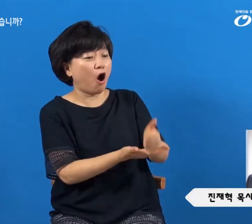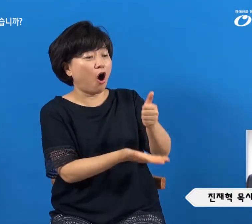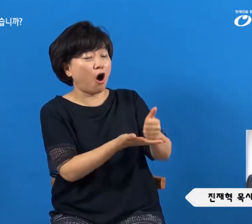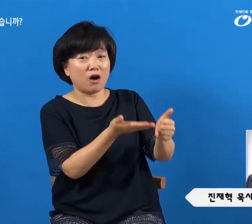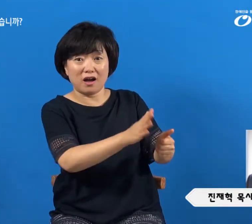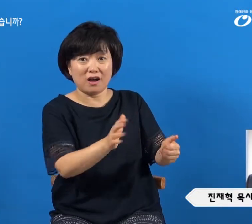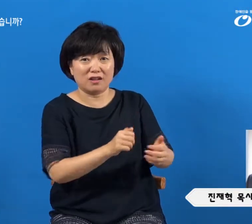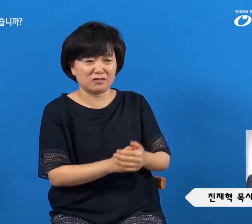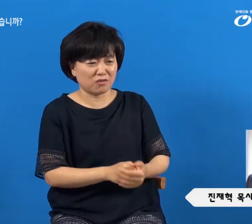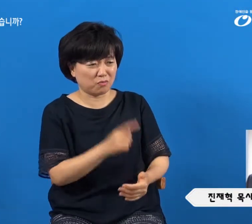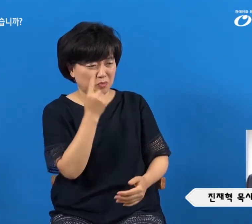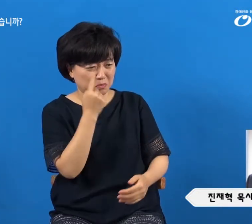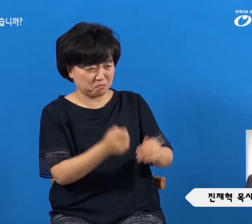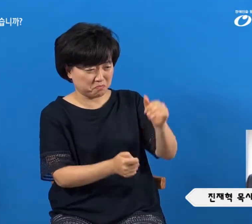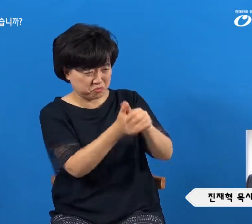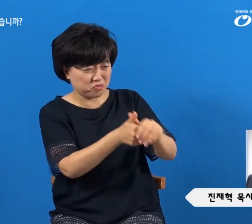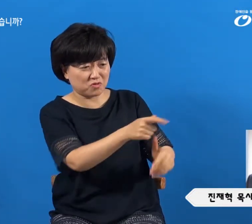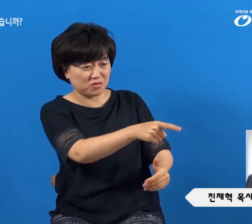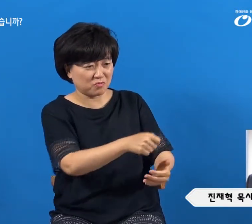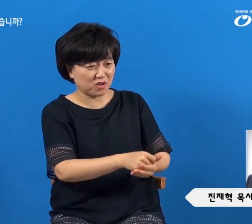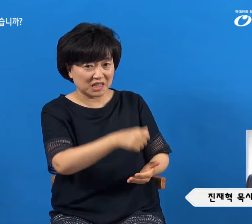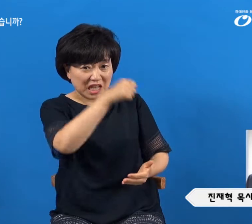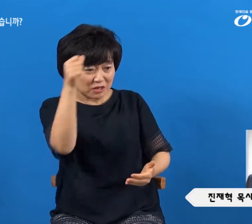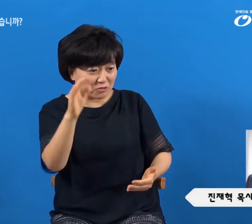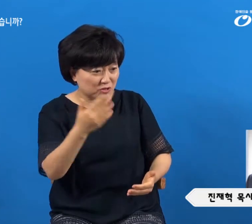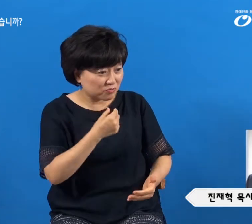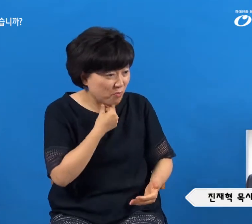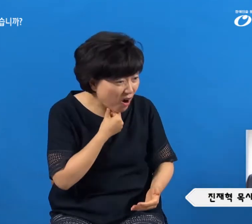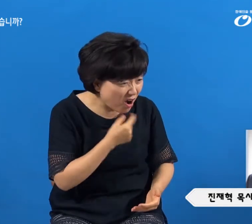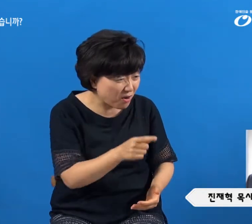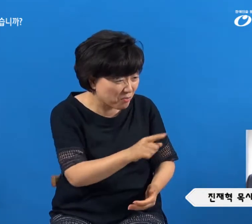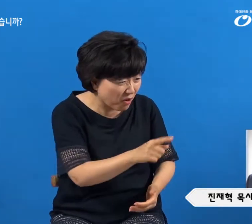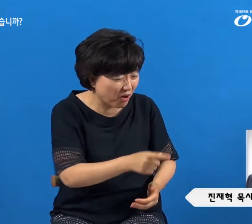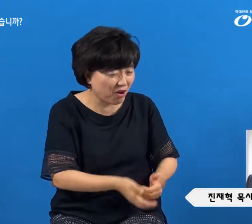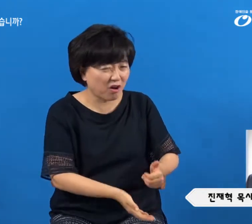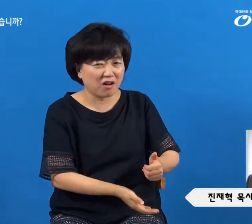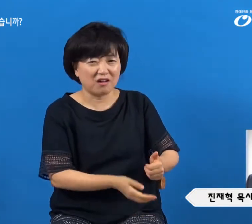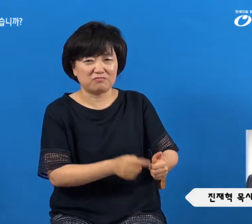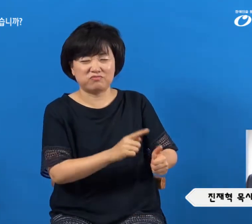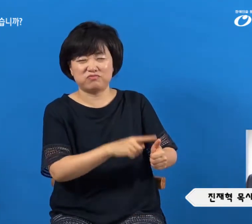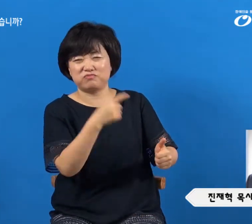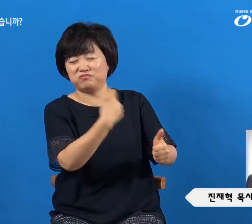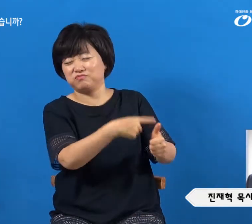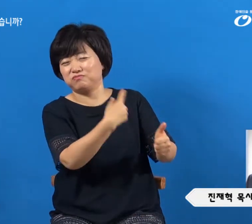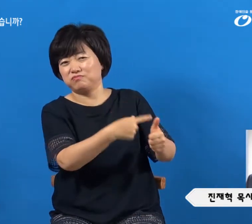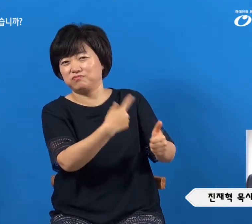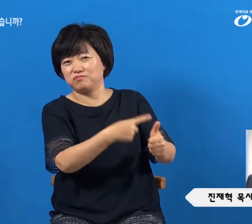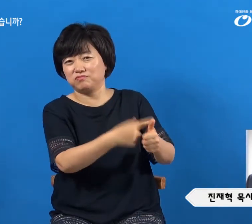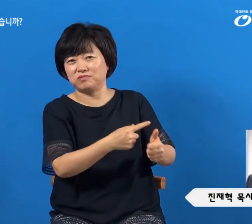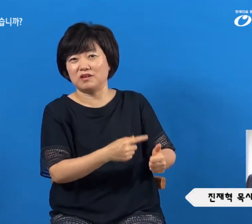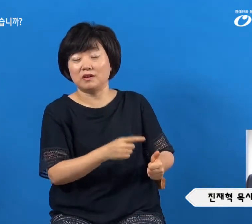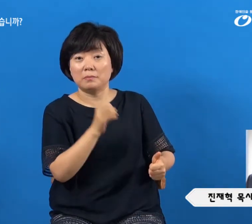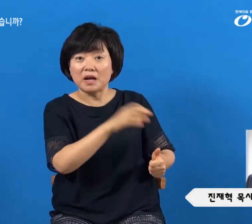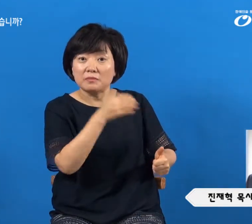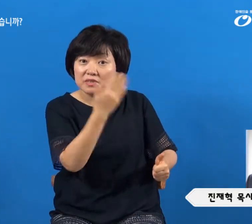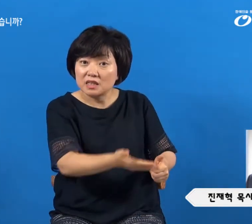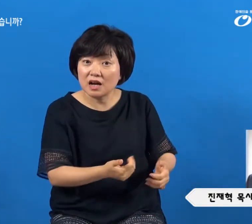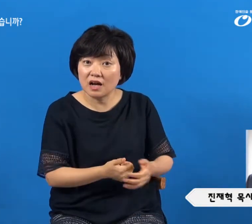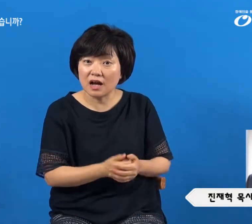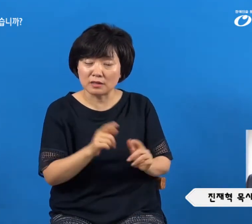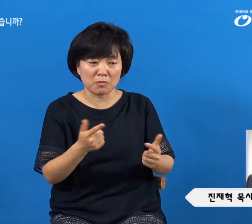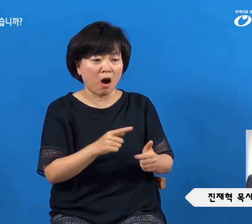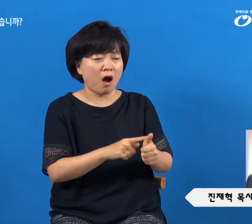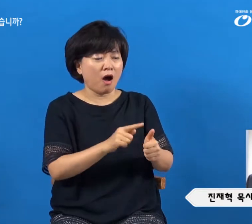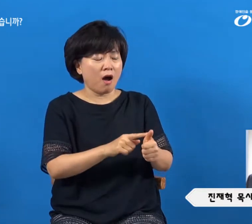저래. 그렇게 말합니까? 아니면 정말 우리 성도님의 봉사와 섬김이 우리 교회를